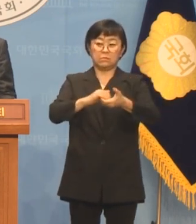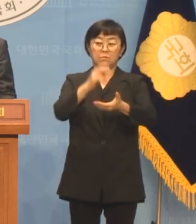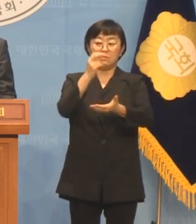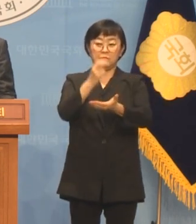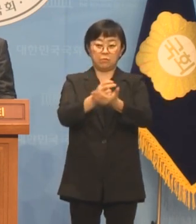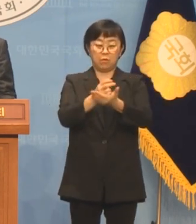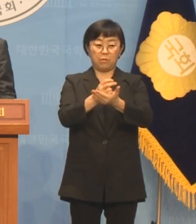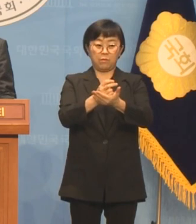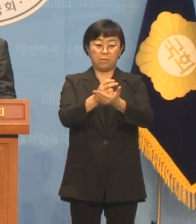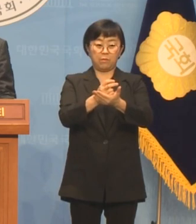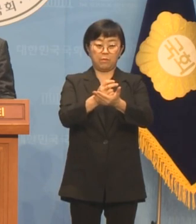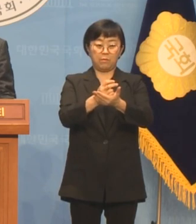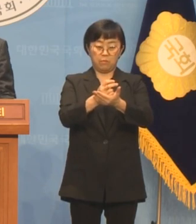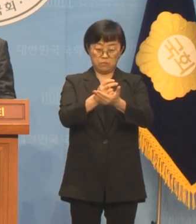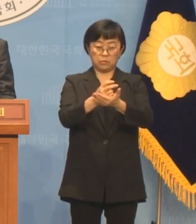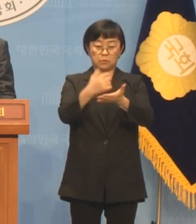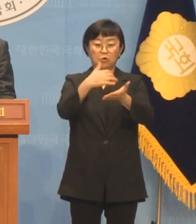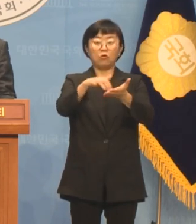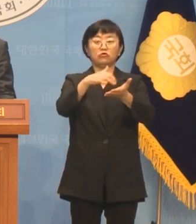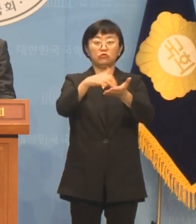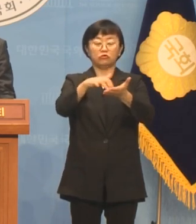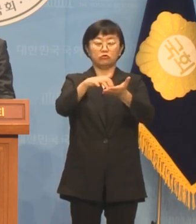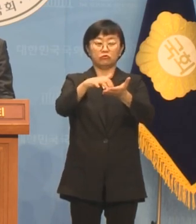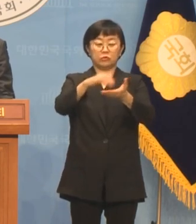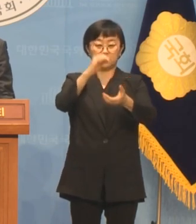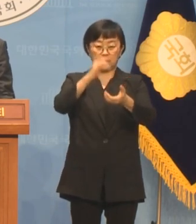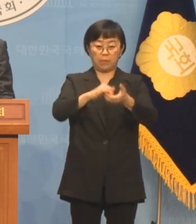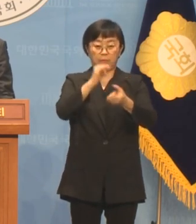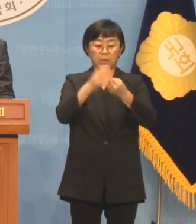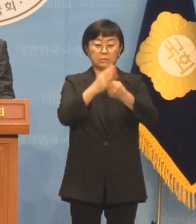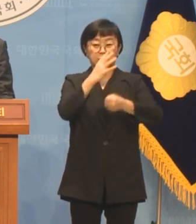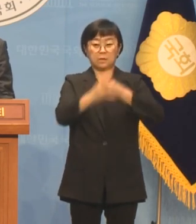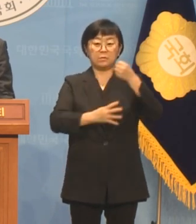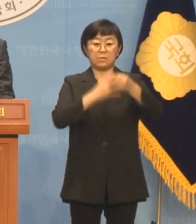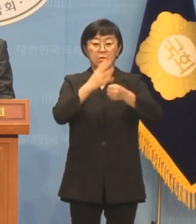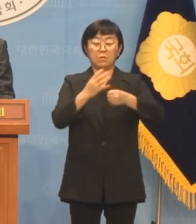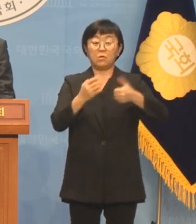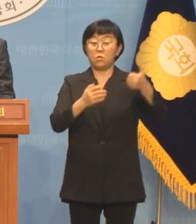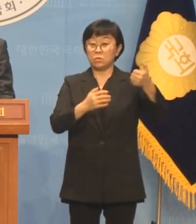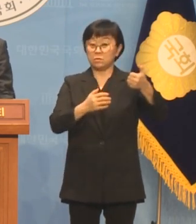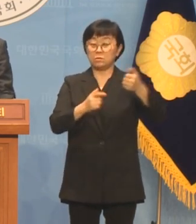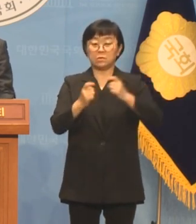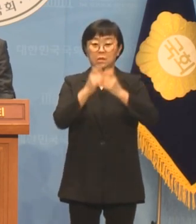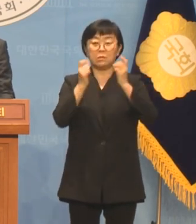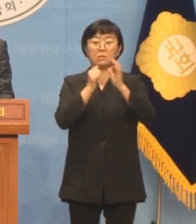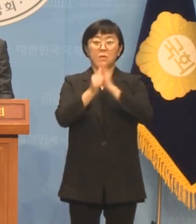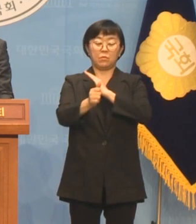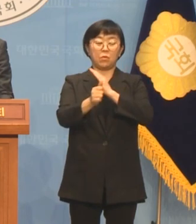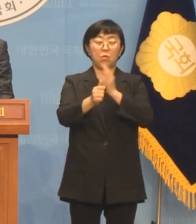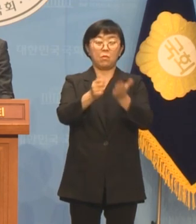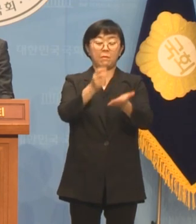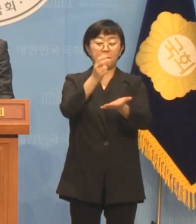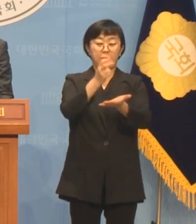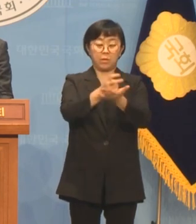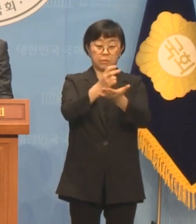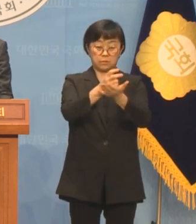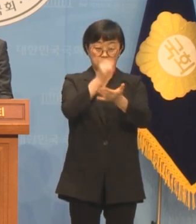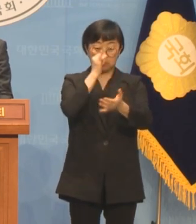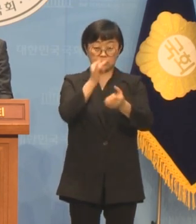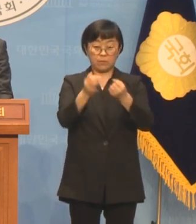입법 총량제를 실시하겠습니다. 4년간 50건으로 개인 대표 발의 총량을